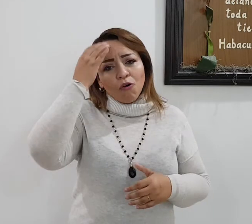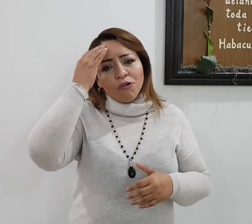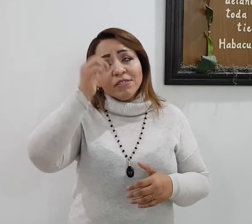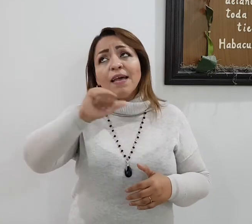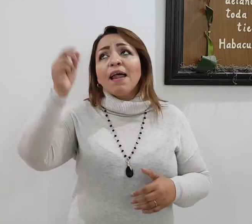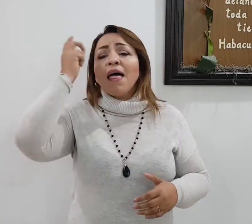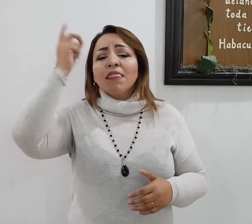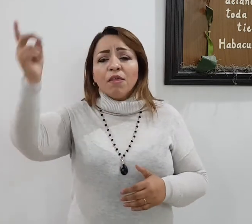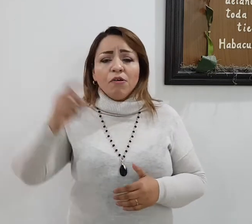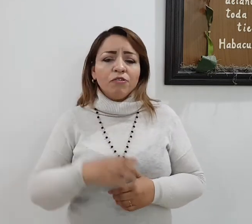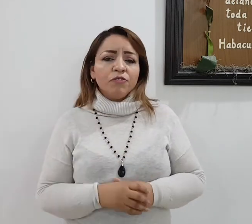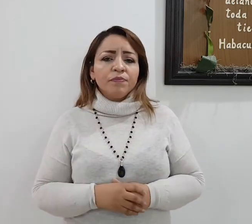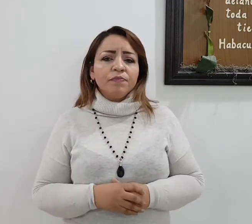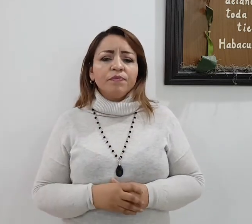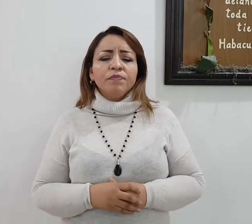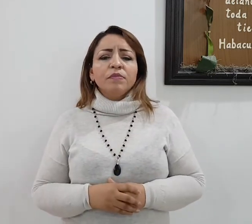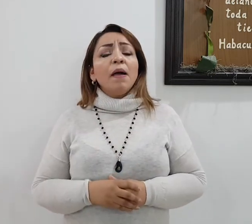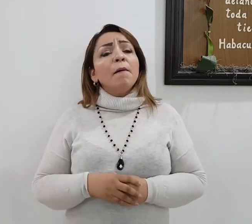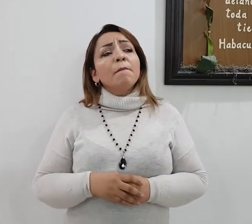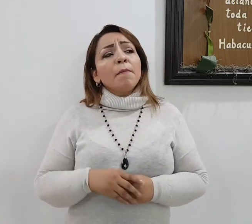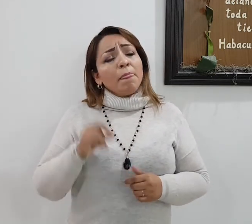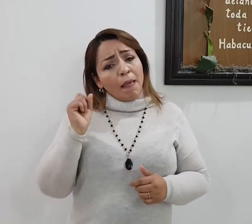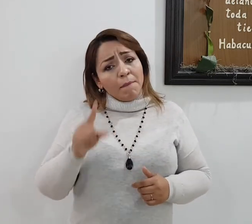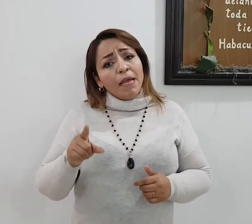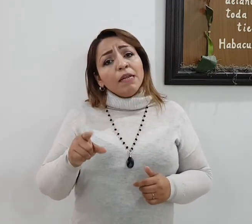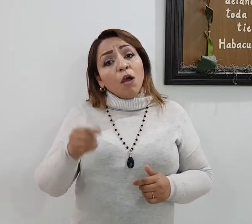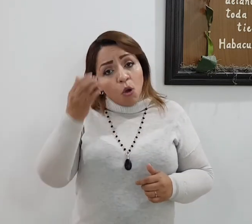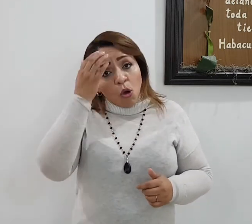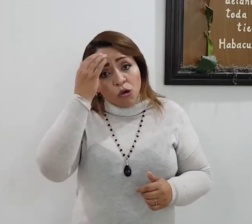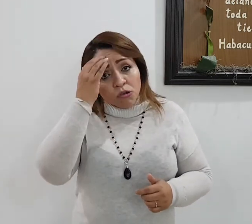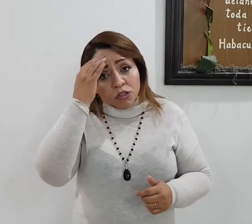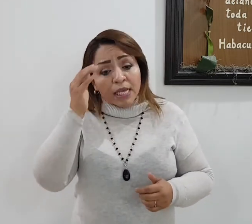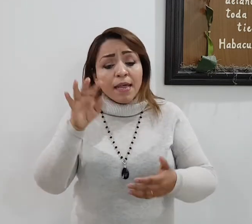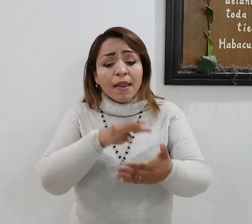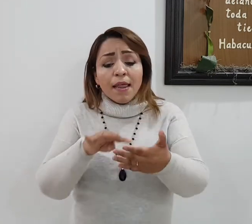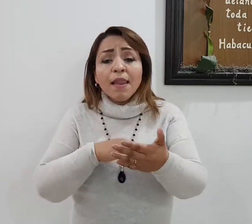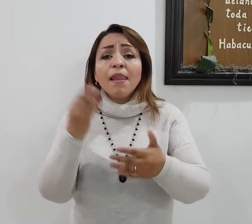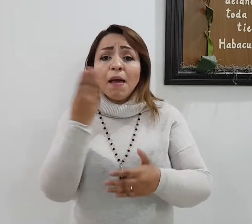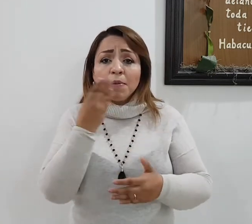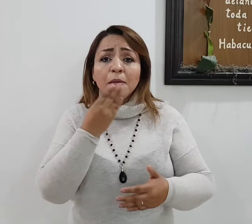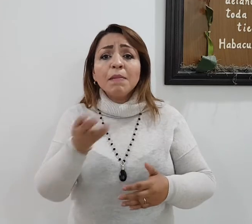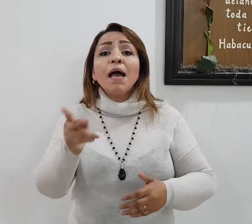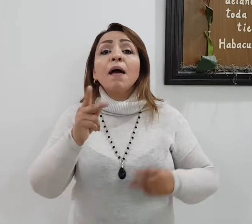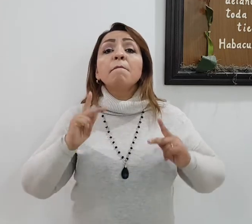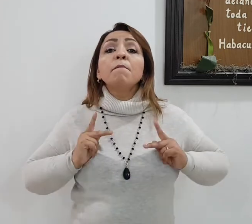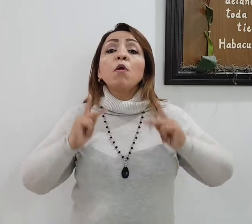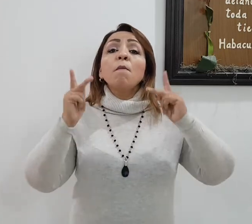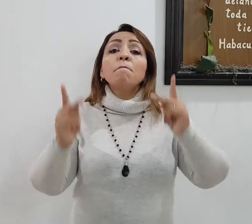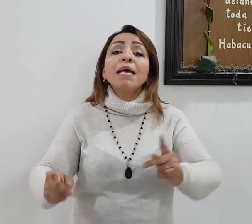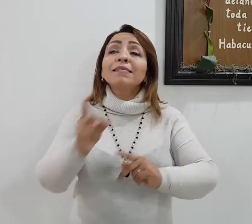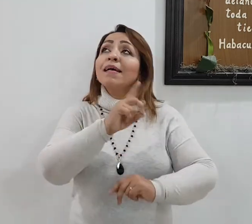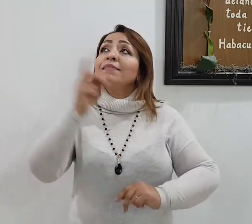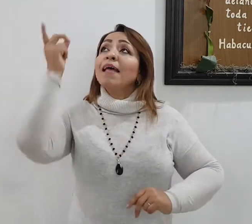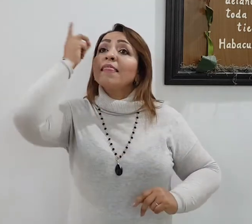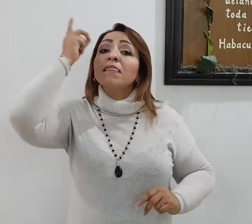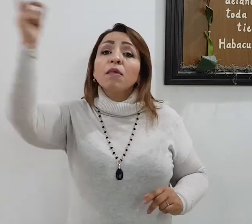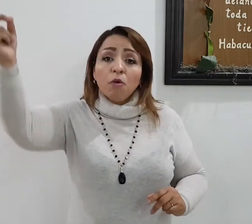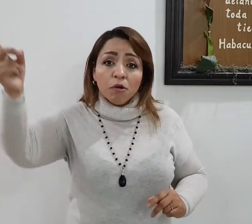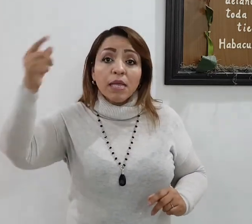las promesas de Dios, que a veces es lo único que queremos ver, las promesas del Señor. Yo no sé si usted sabe el poder del Señor, que